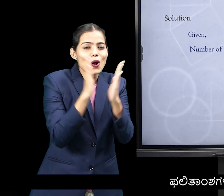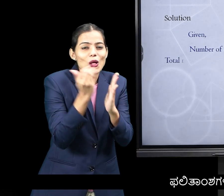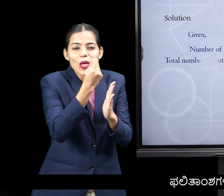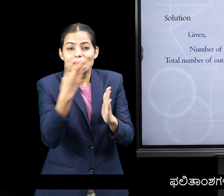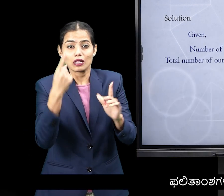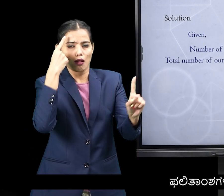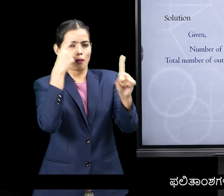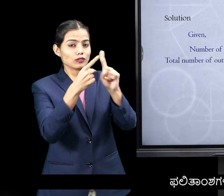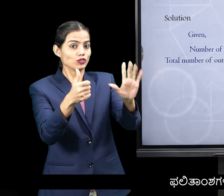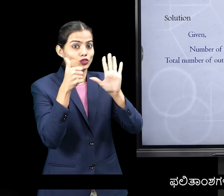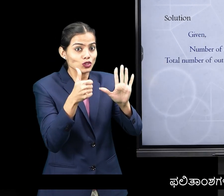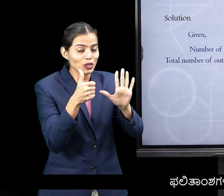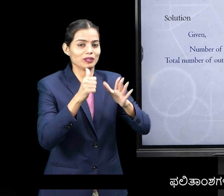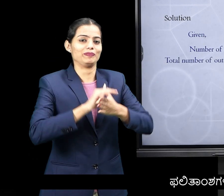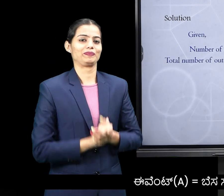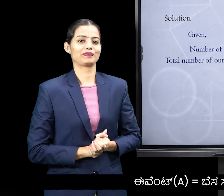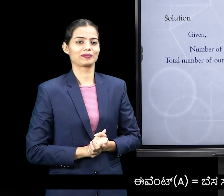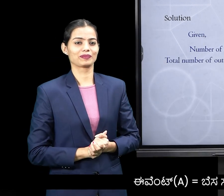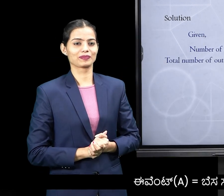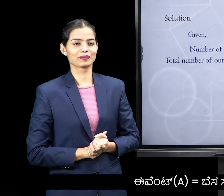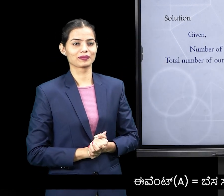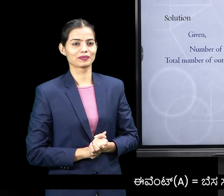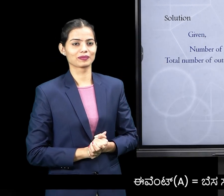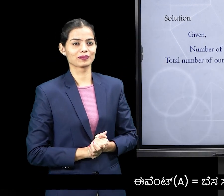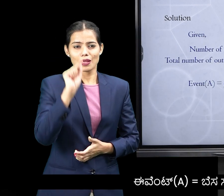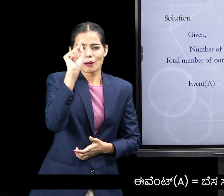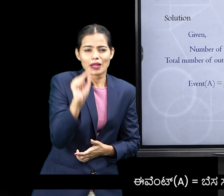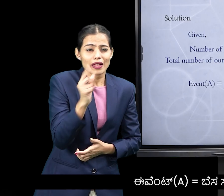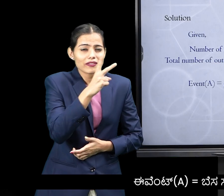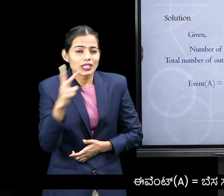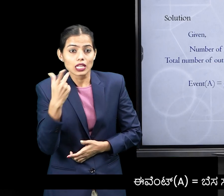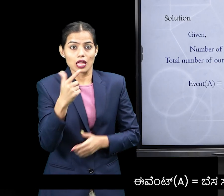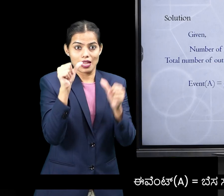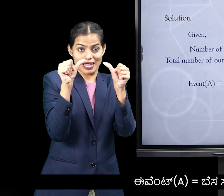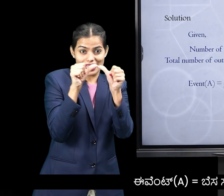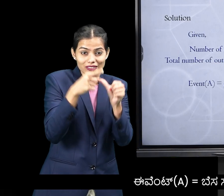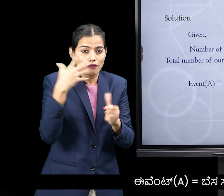ಫಲಿತಾಂಶಗಳ ಒಟ್ಟು ಸಂಖ್ಯೆ is equal to 6. ಈವೆಂಟ್ ಆಫ್ ಎ is equal to ಬೆಸ ಸಂಖ್ಯೆಯನ್ನ ಪಡೆಯುವುದು.